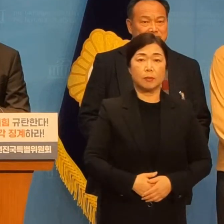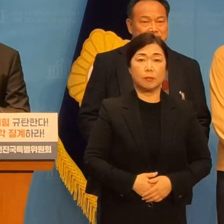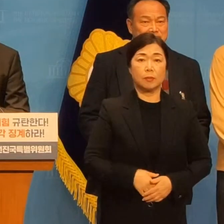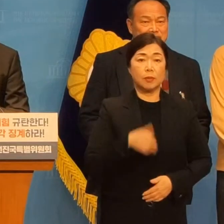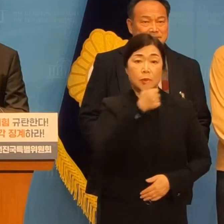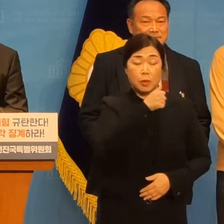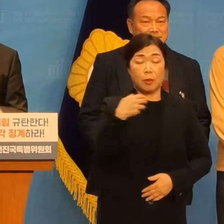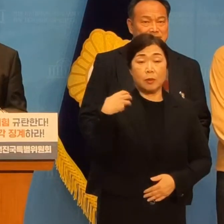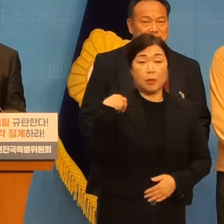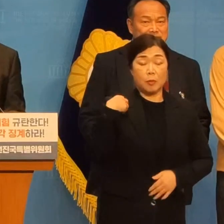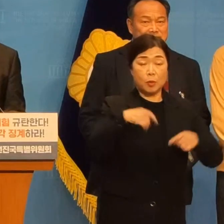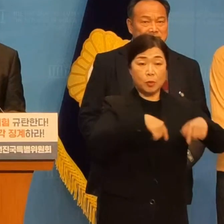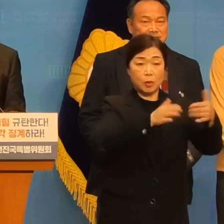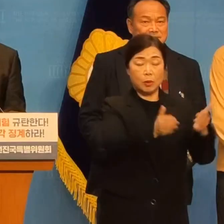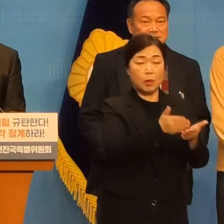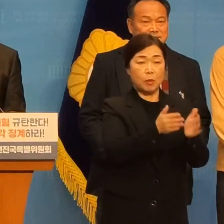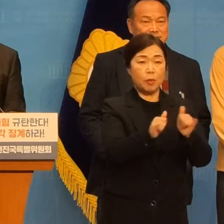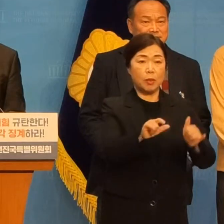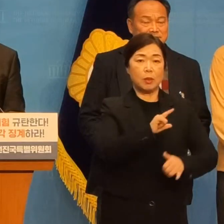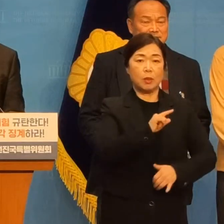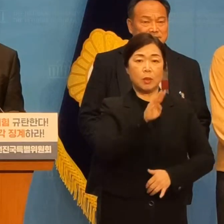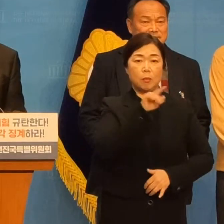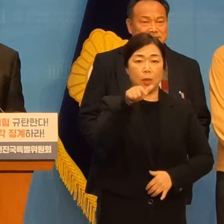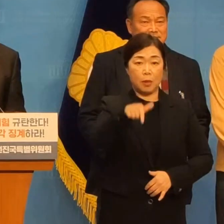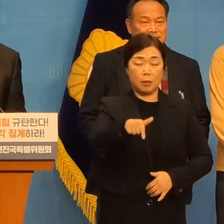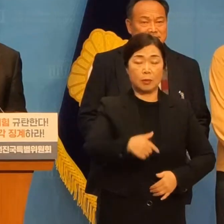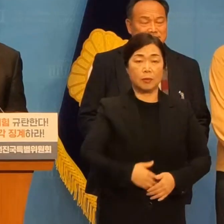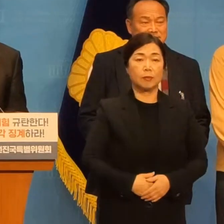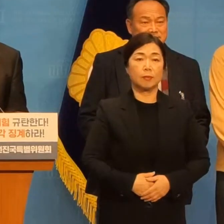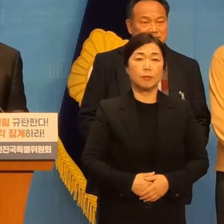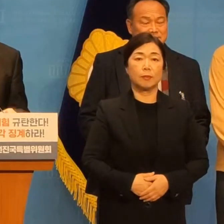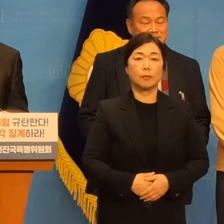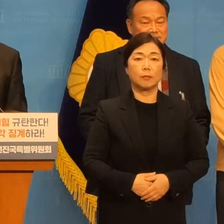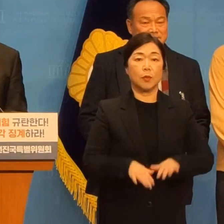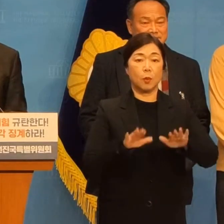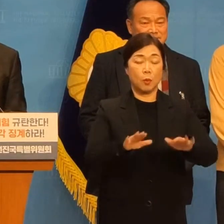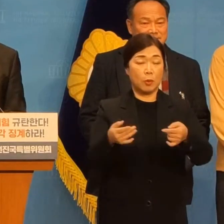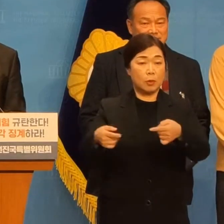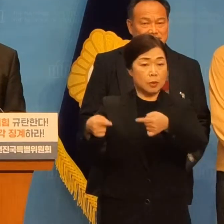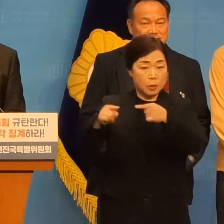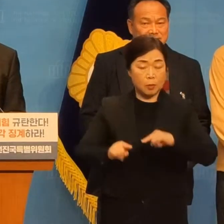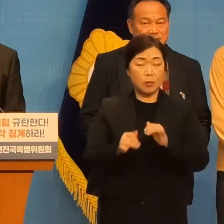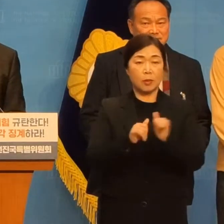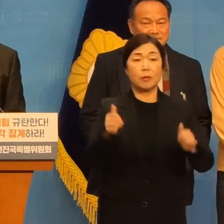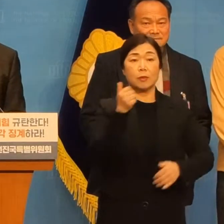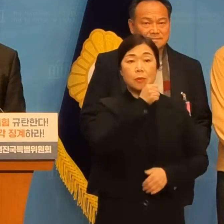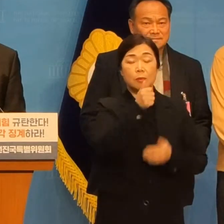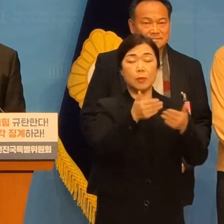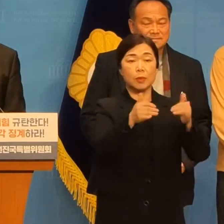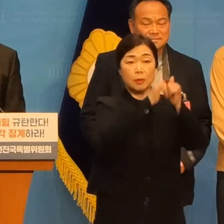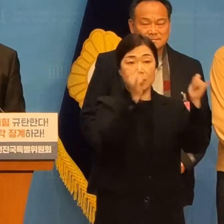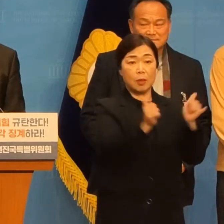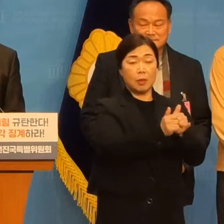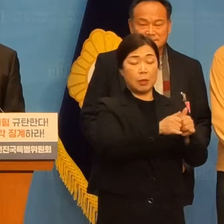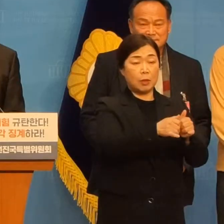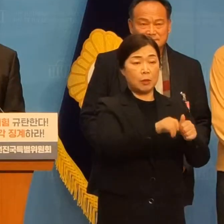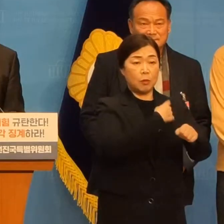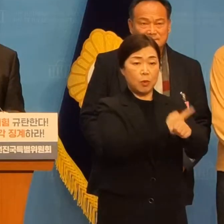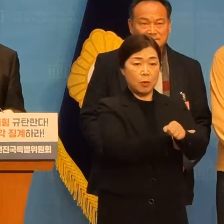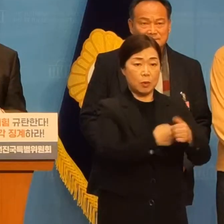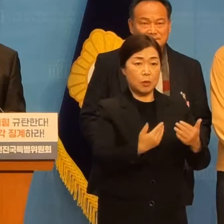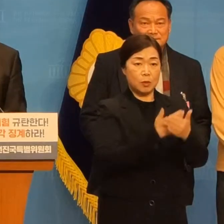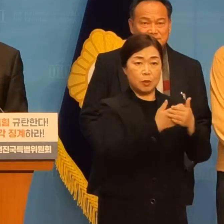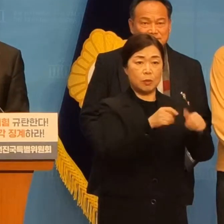하게 된 저는 조국혁신당 대변인 박병원입니다. 먼저 참석하신 분들 소개 올리겠습니다. 사회권 선진국